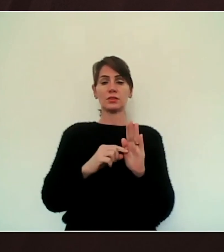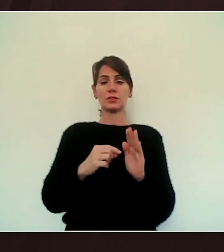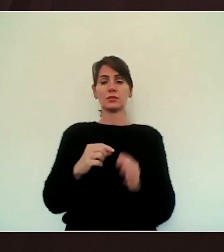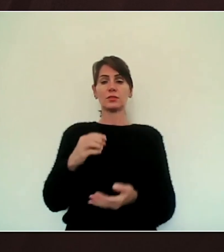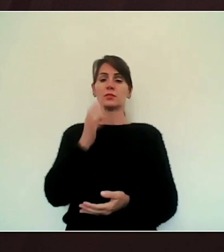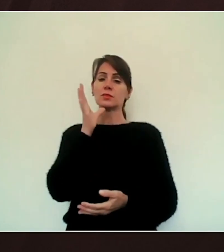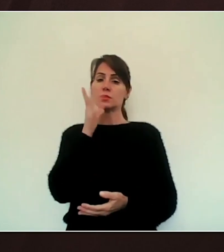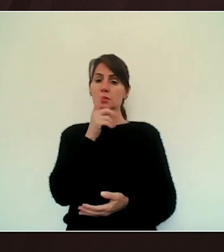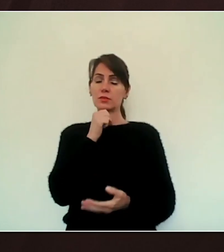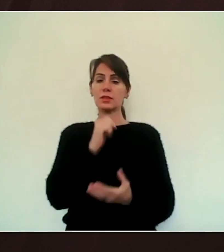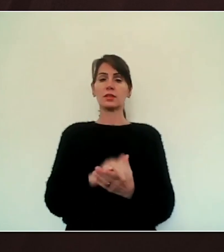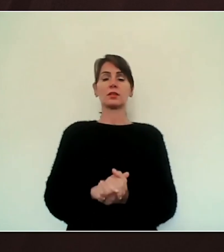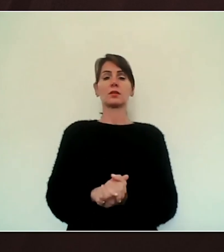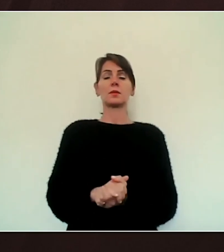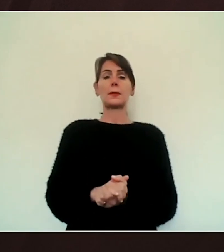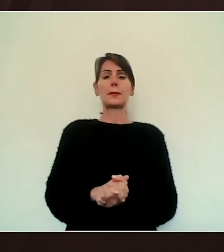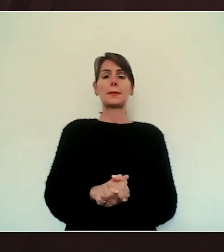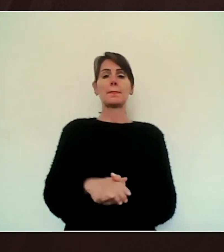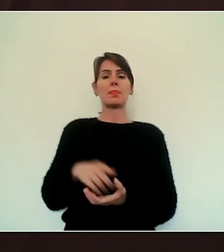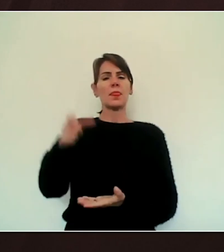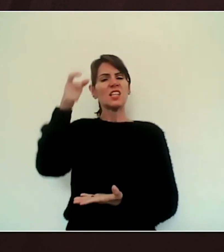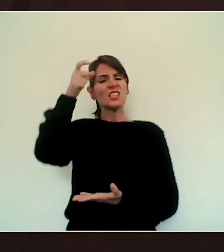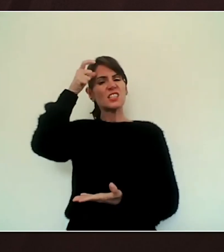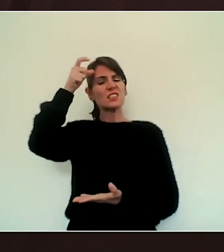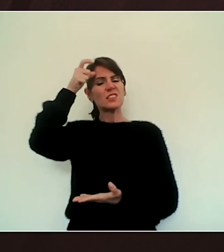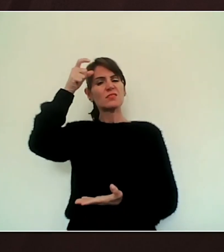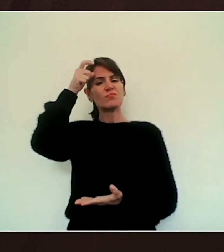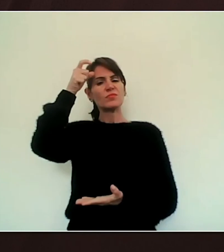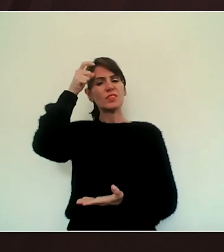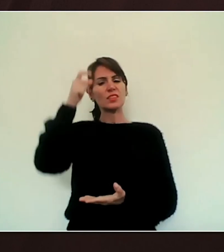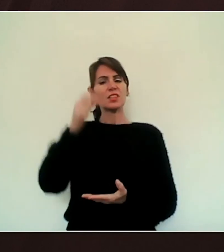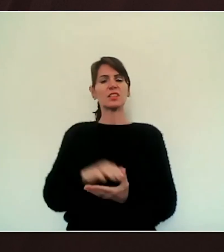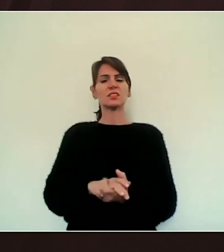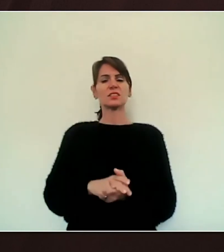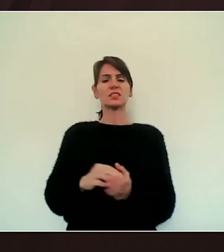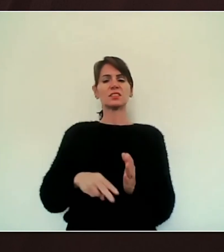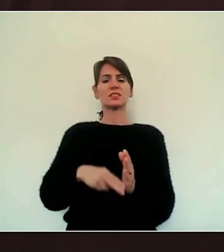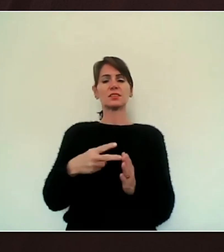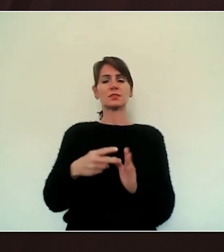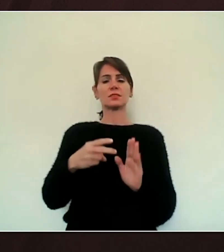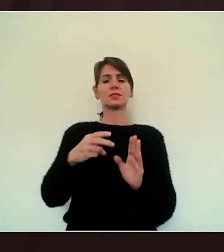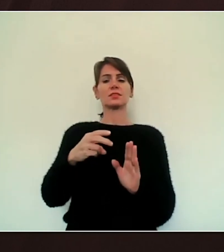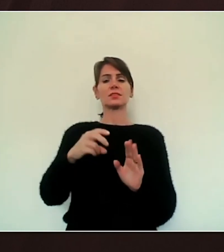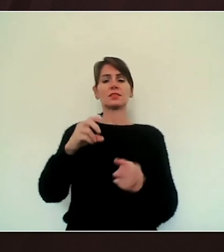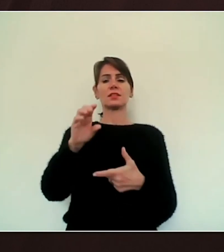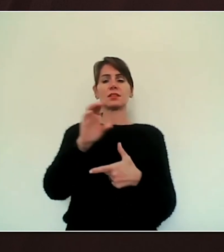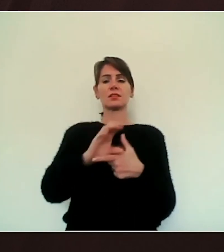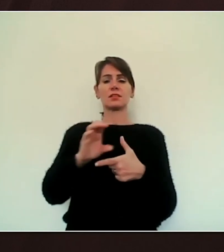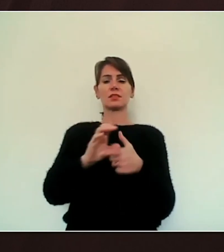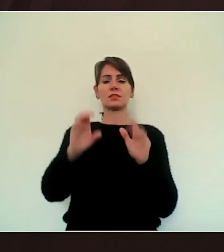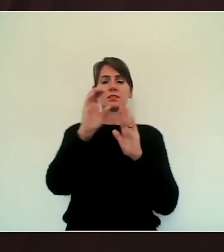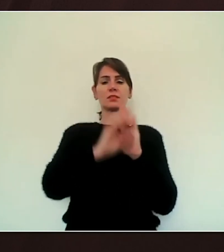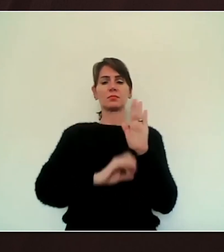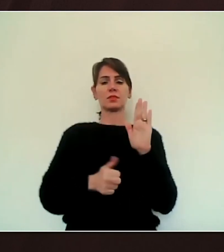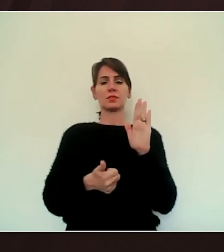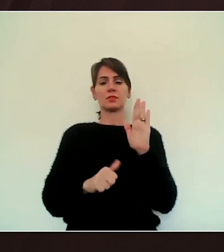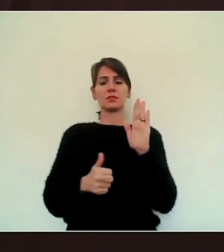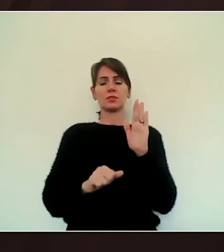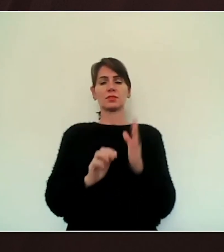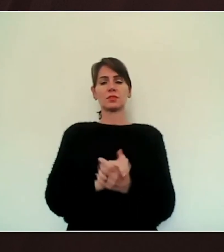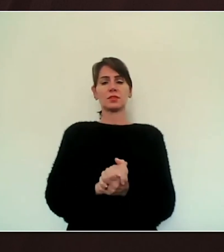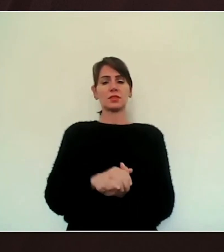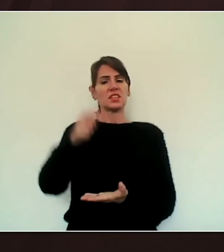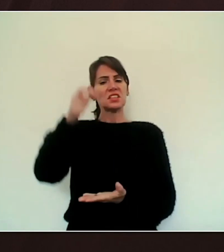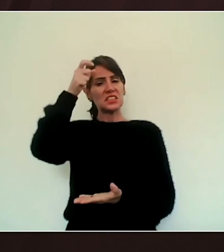12. Satanás com a sua astúcia, isso está em 2 Coríntios 11, 3. Satanás com a sua astúcia quer corromper